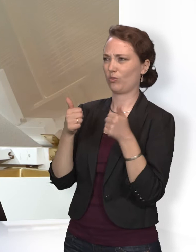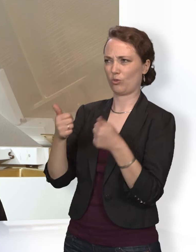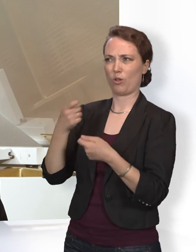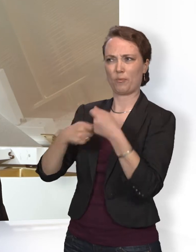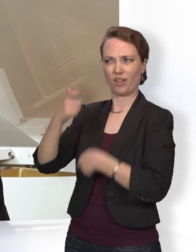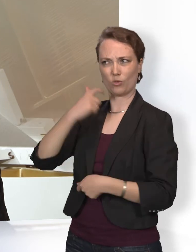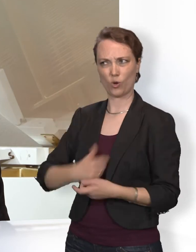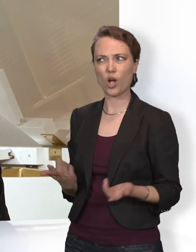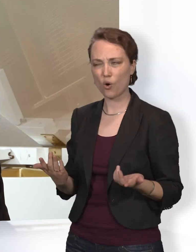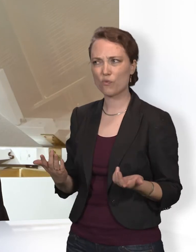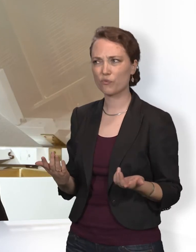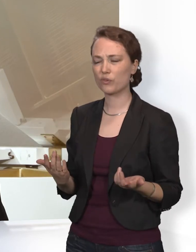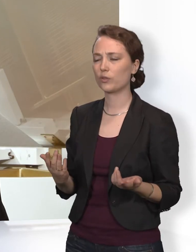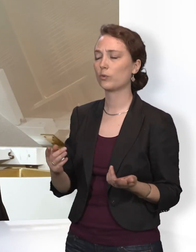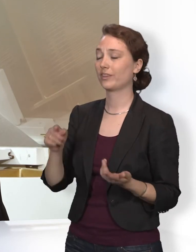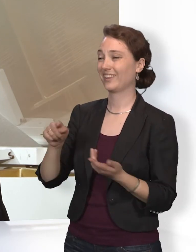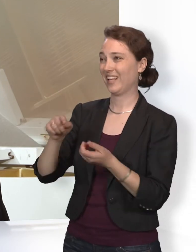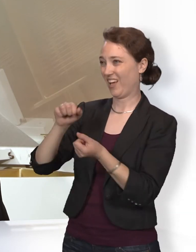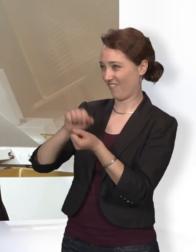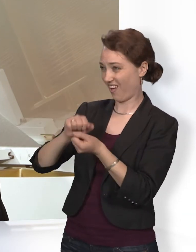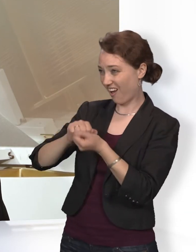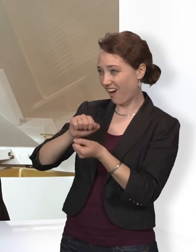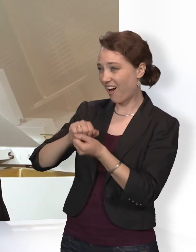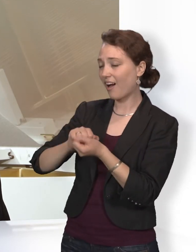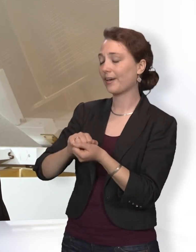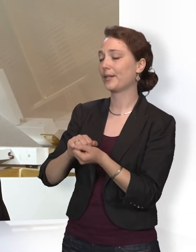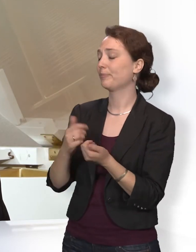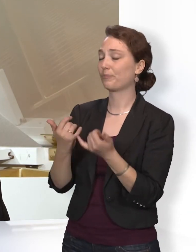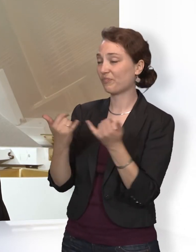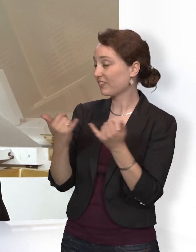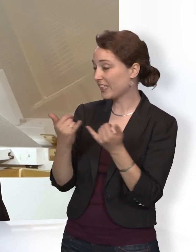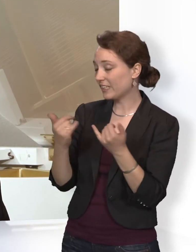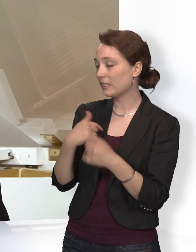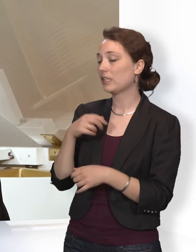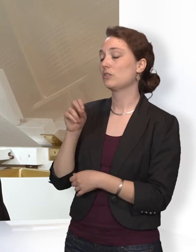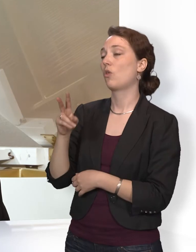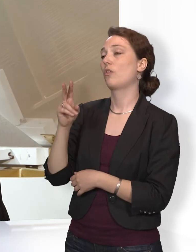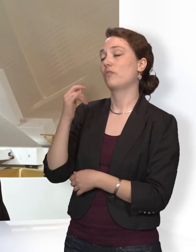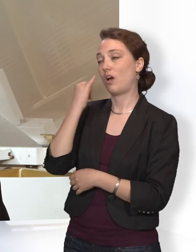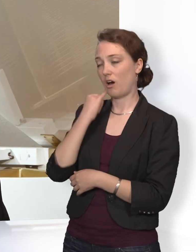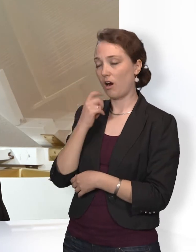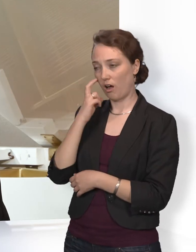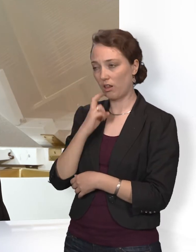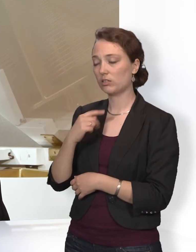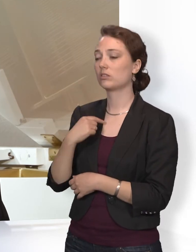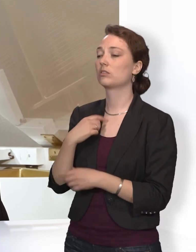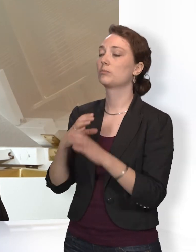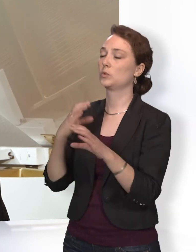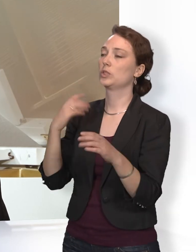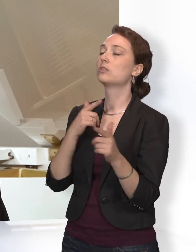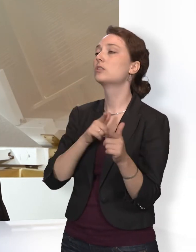Und das mit dem Verlag, ich war 12 Jahre alt, da fuhr ich mit dem Bus in die Stadt,